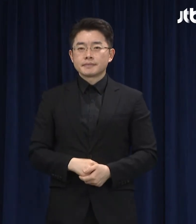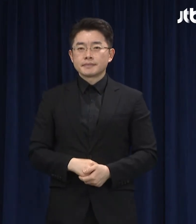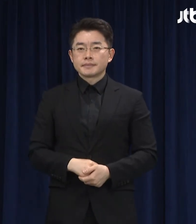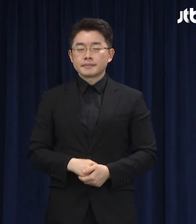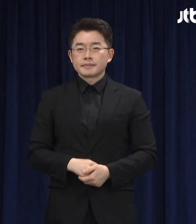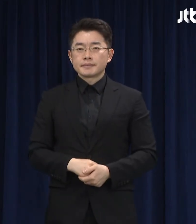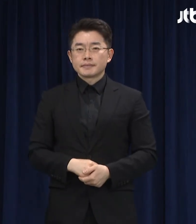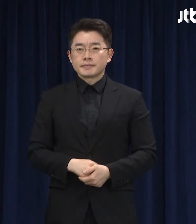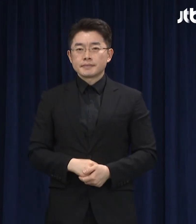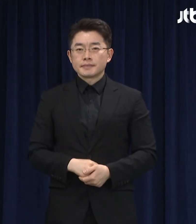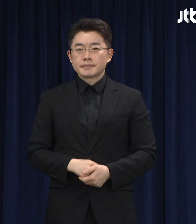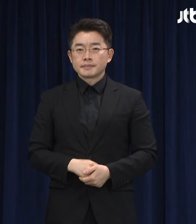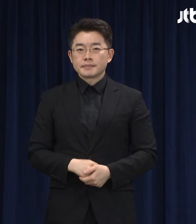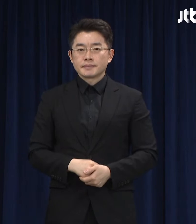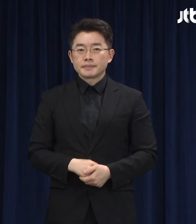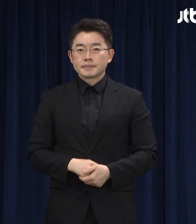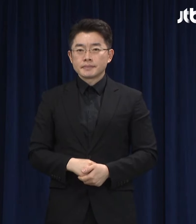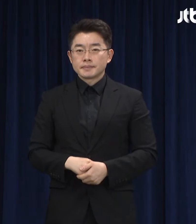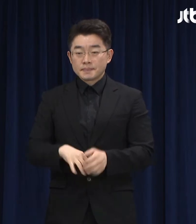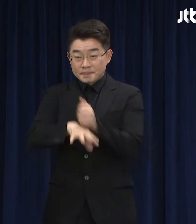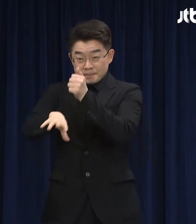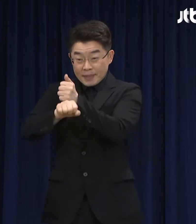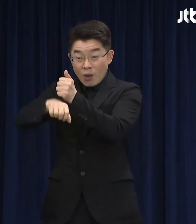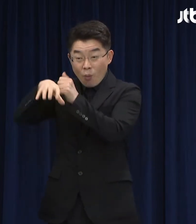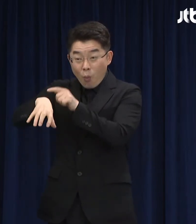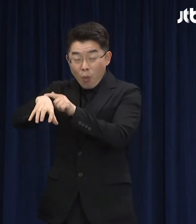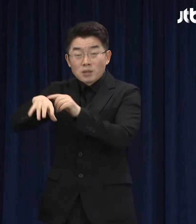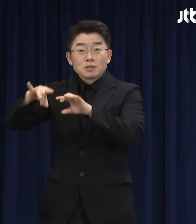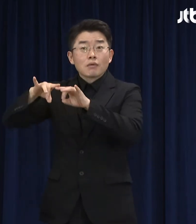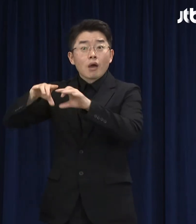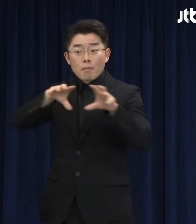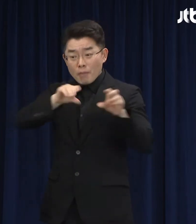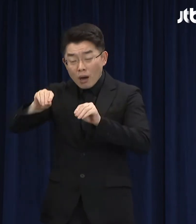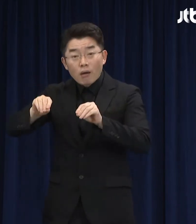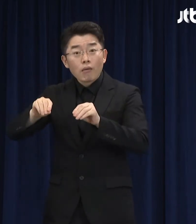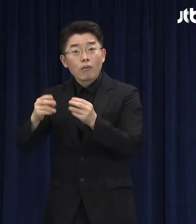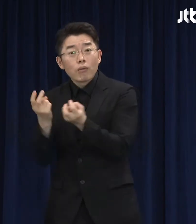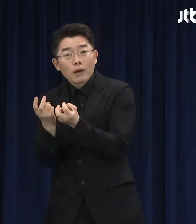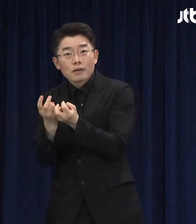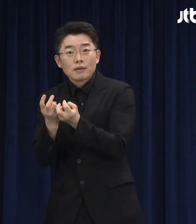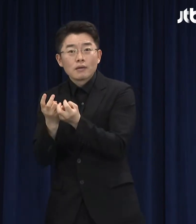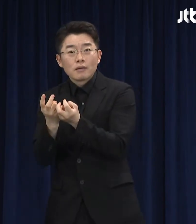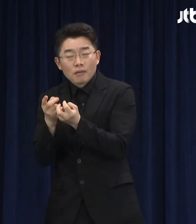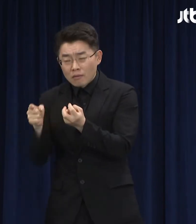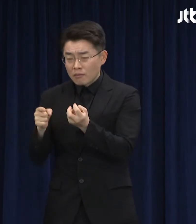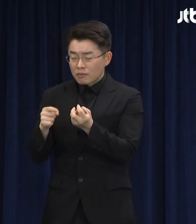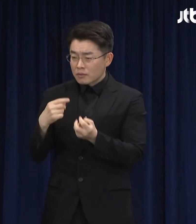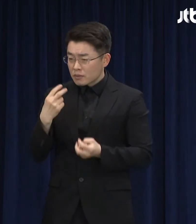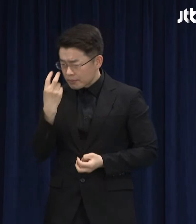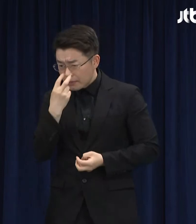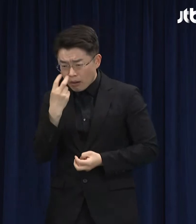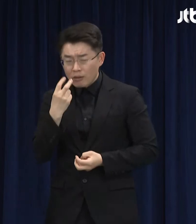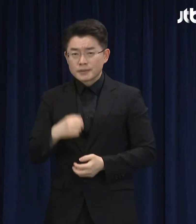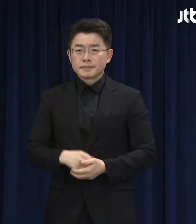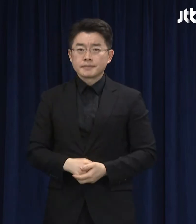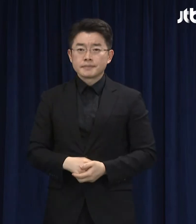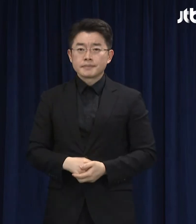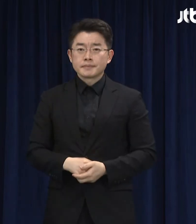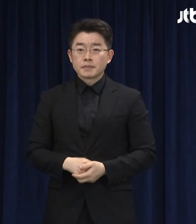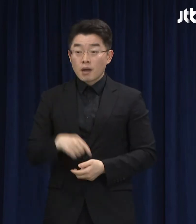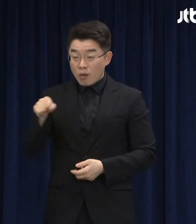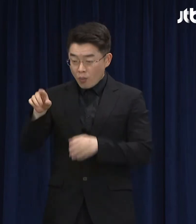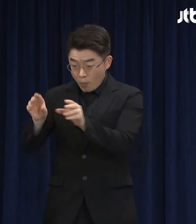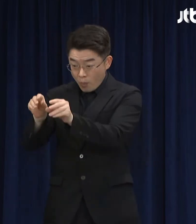먼저 이 제어실의 전원이 상실됐을 경우의 대책을 저희들이 확인을 했습니다. 무정전